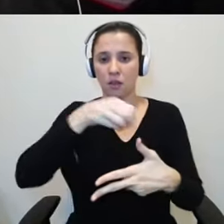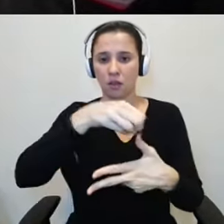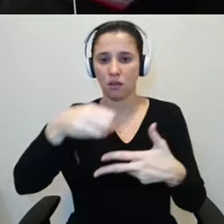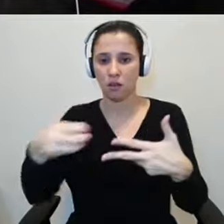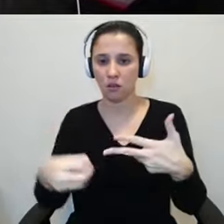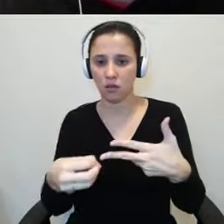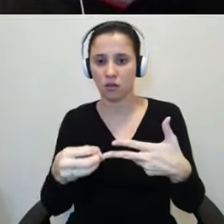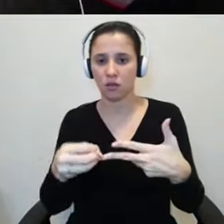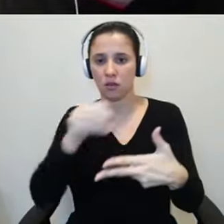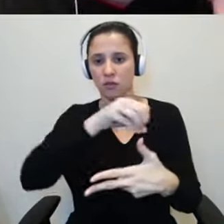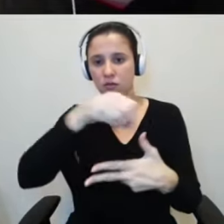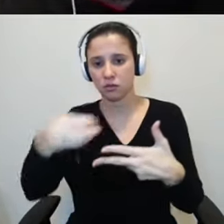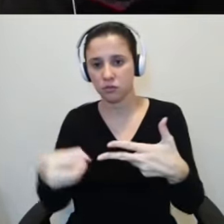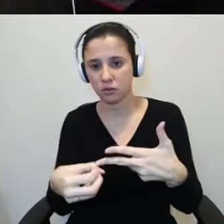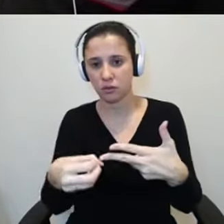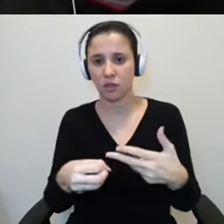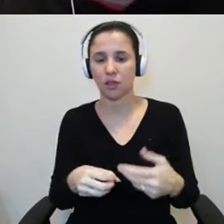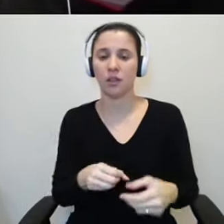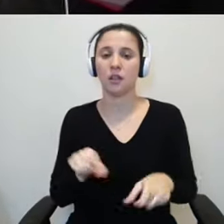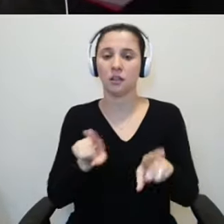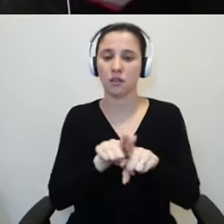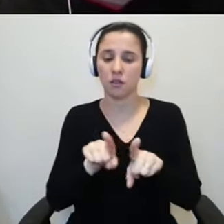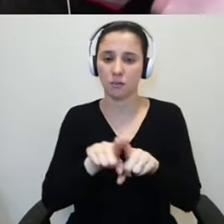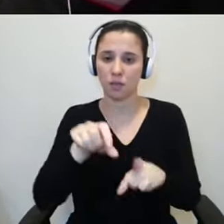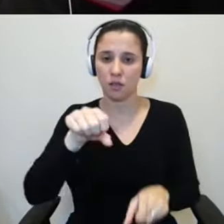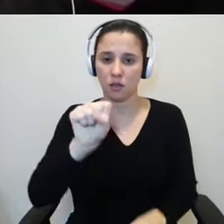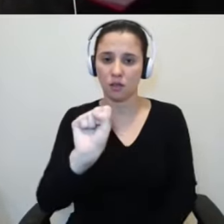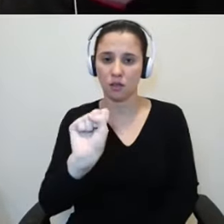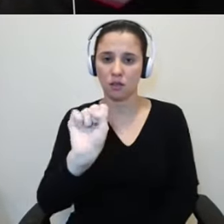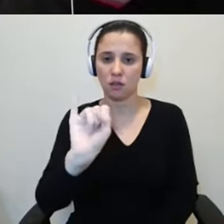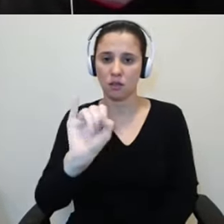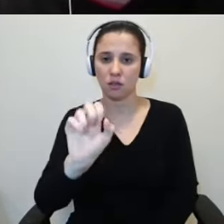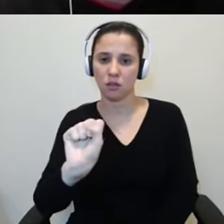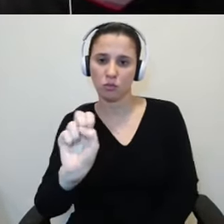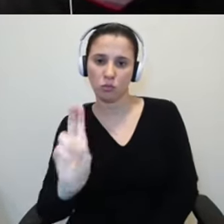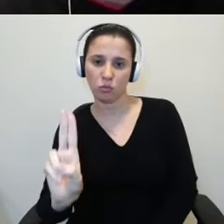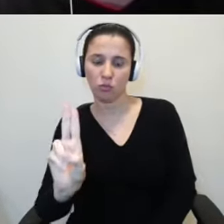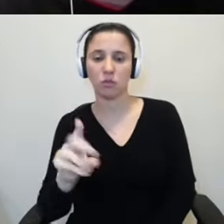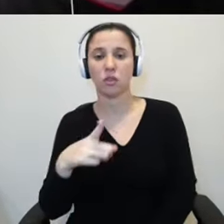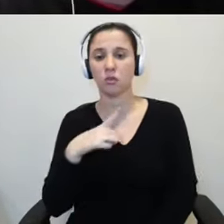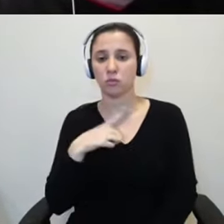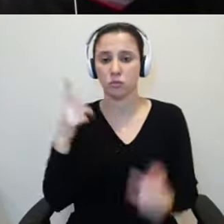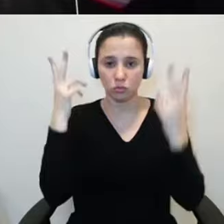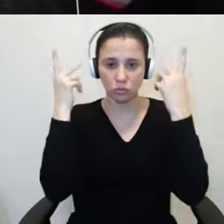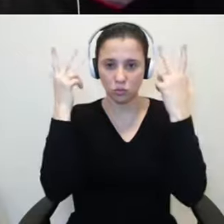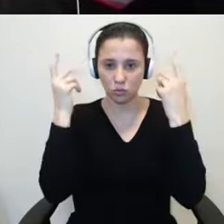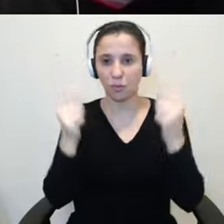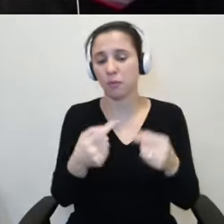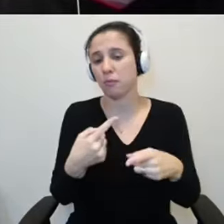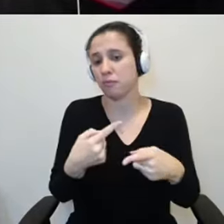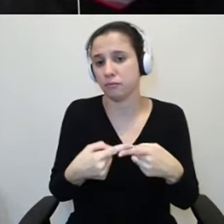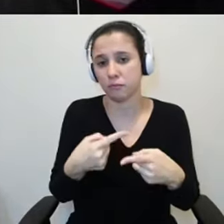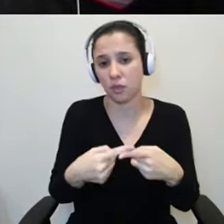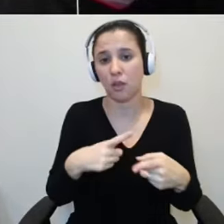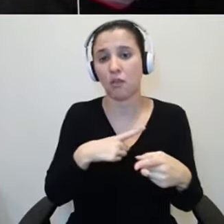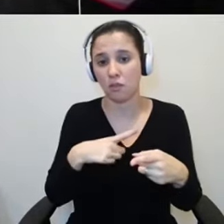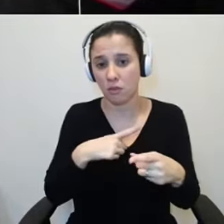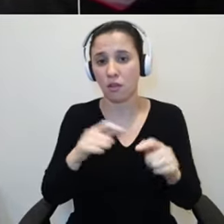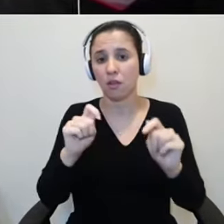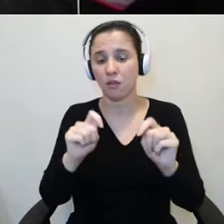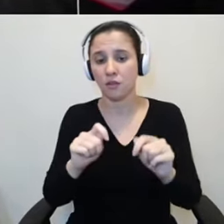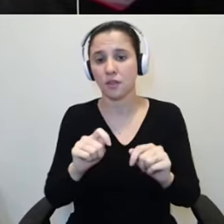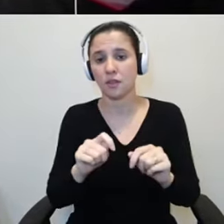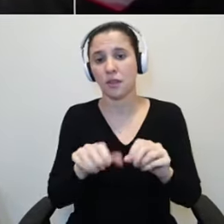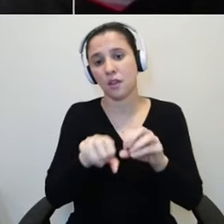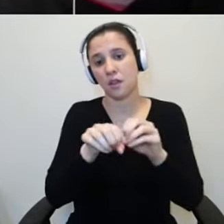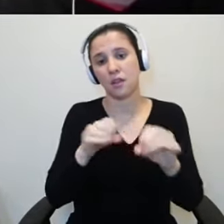de maneira teoricamente normal. Então, porque não exige realmente essa presença física dos candidatos. Então, a ideia é fluir